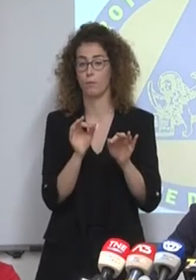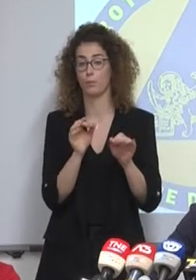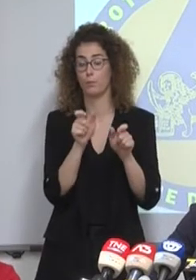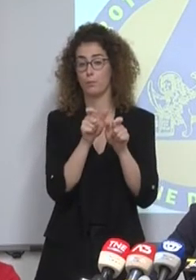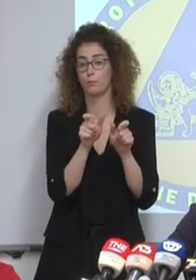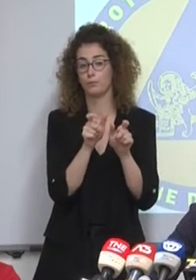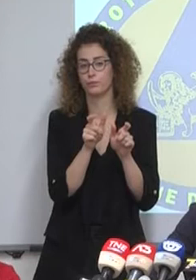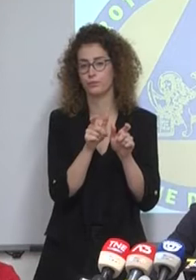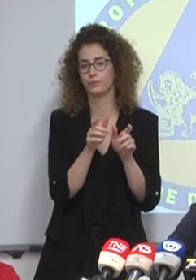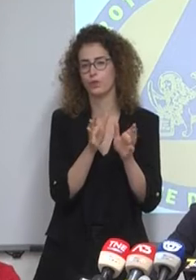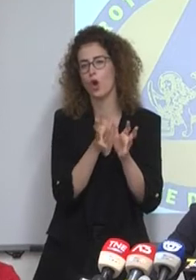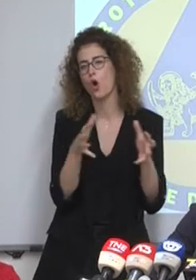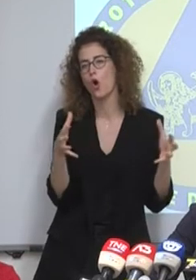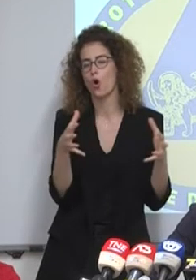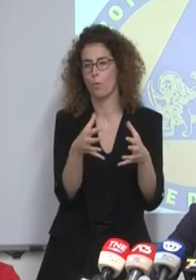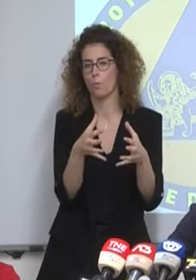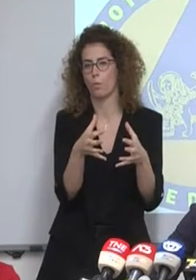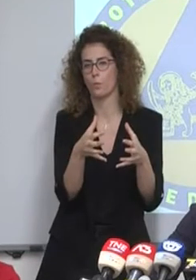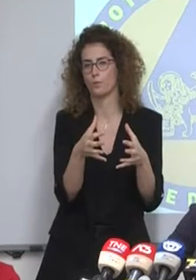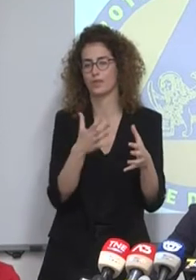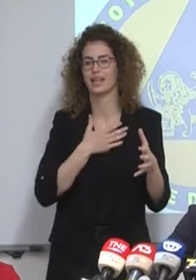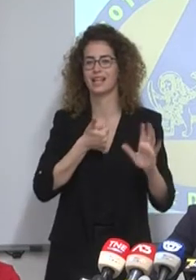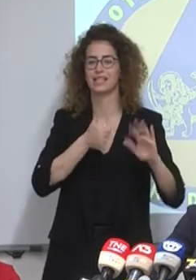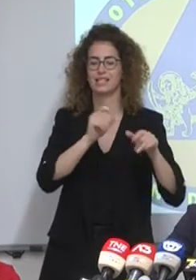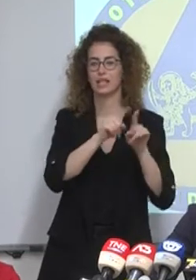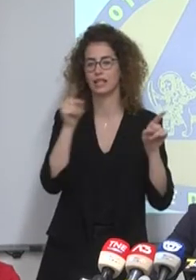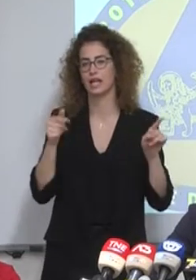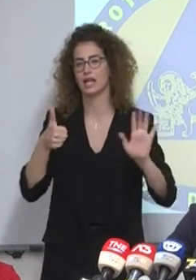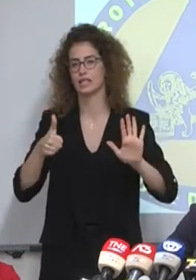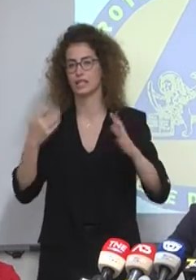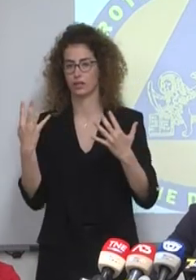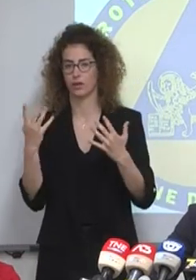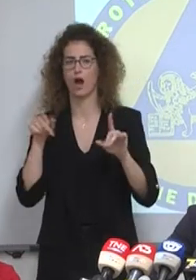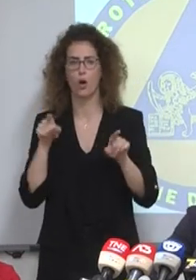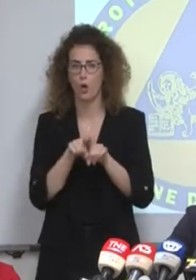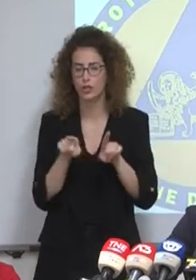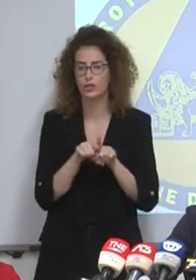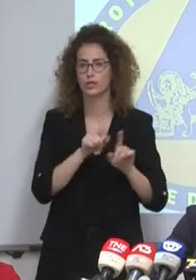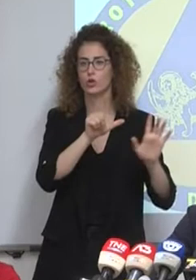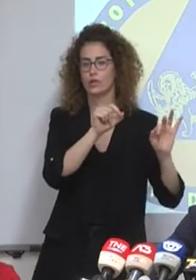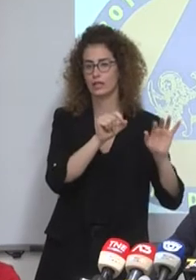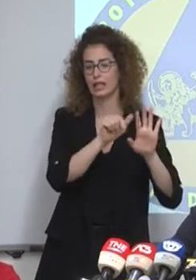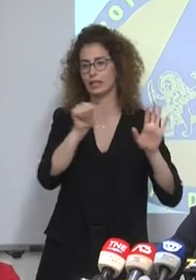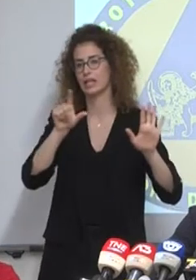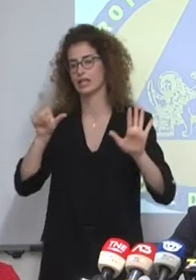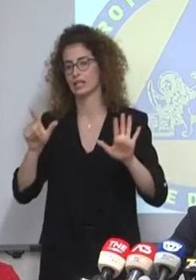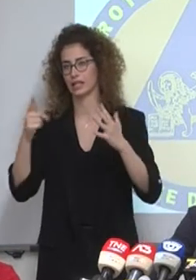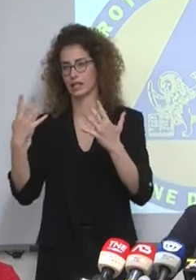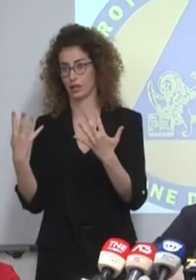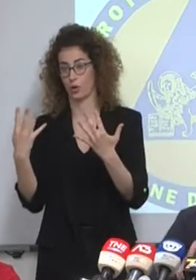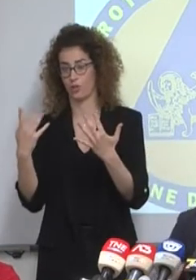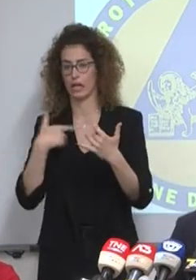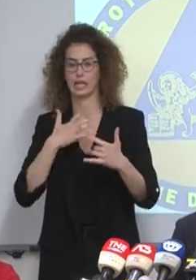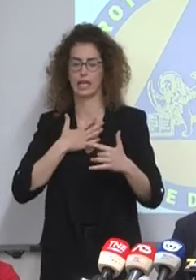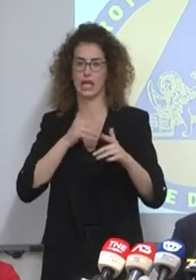la corte come si direbbe la popolazione di 60 69 ma vale anche per il 70 79 e chi anche più di ottant'anni qui